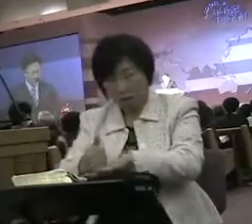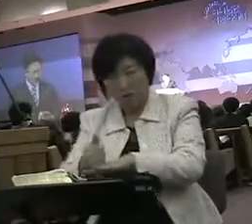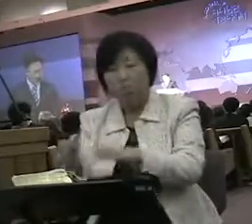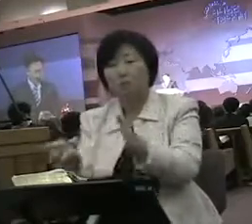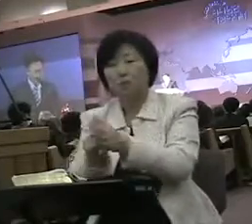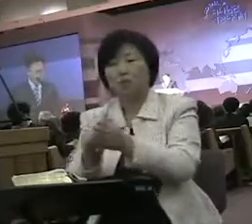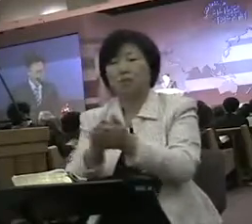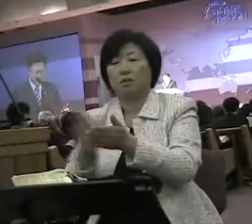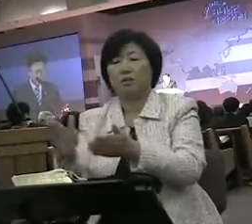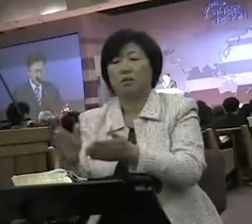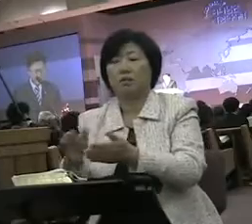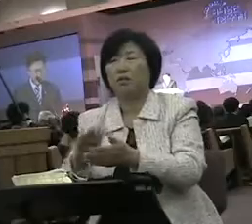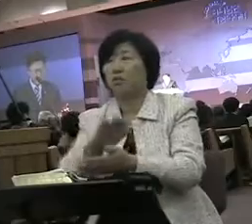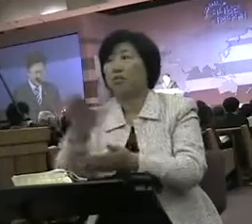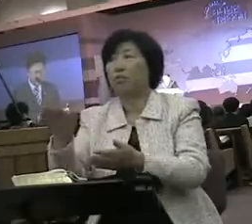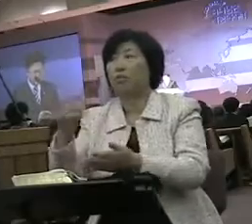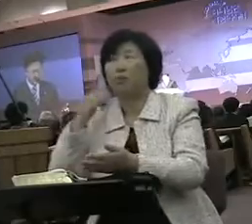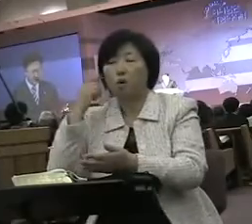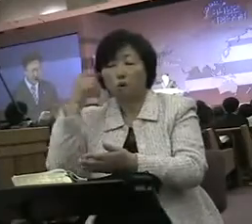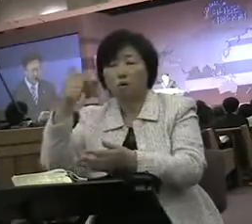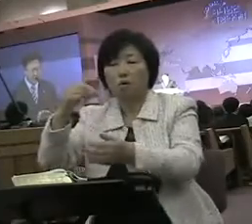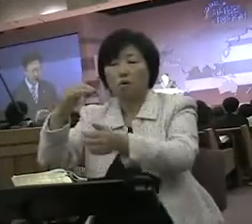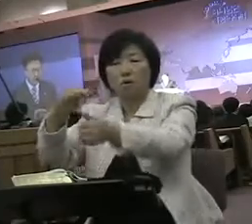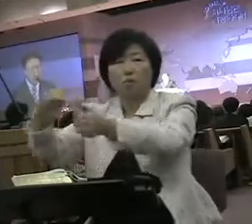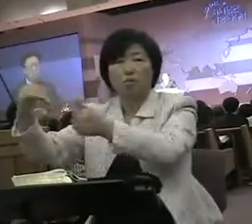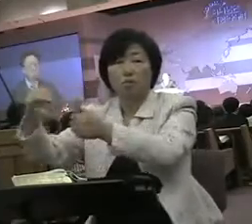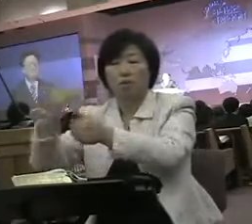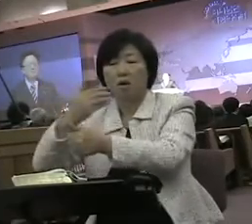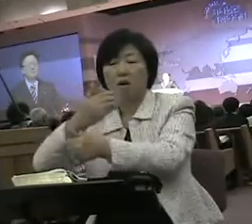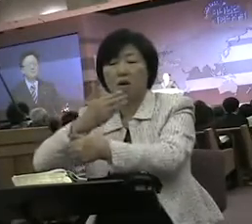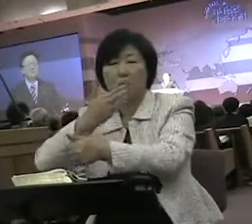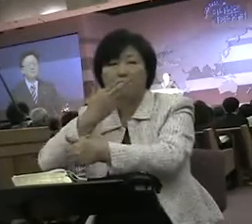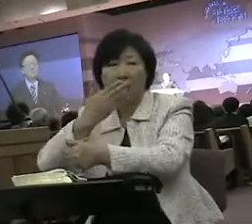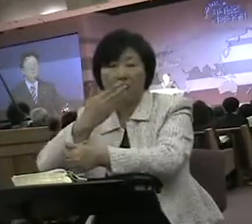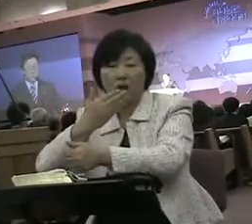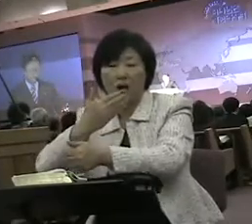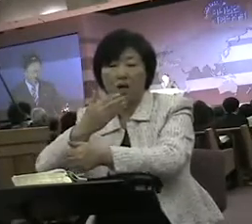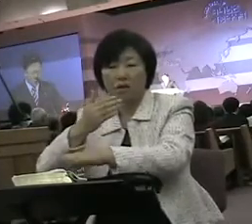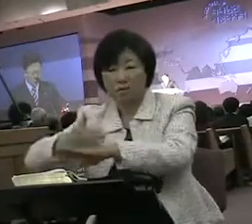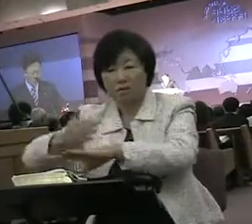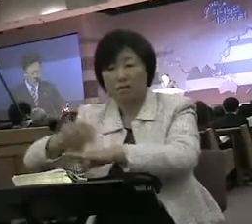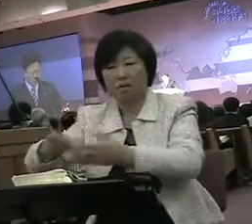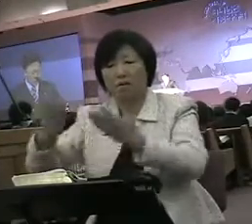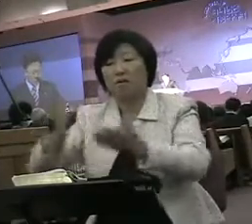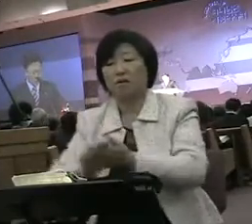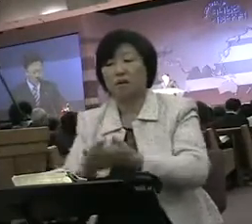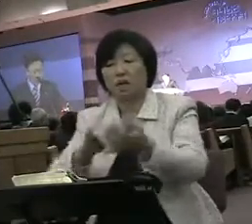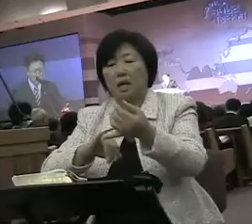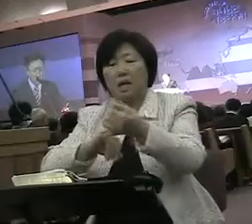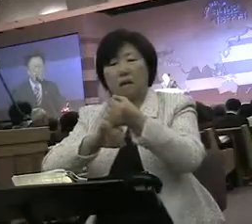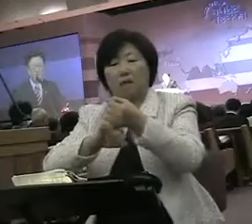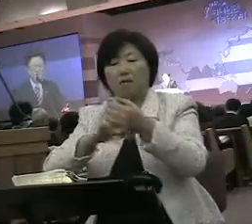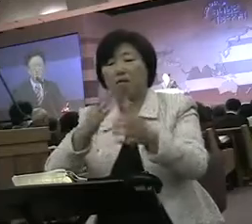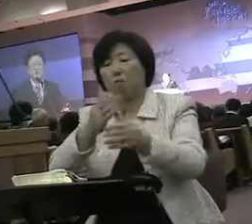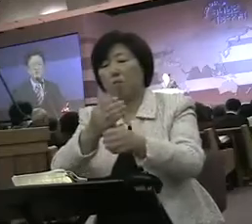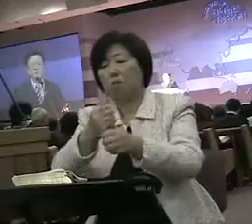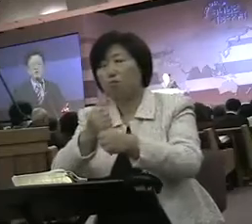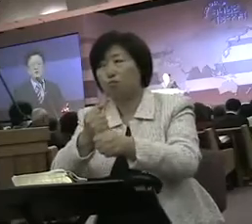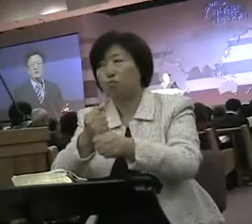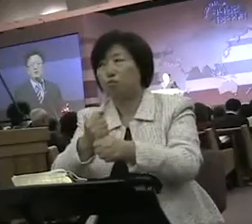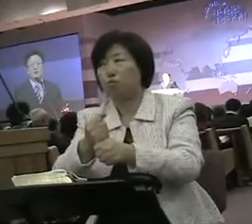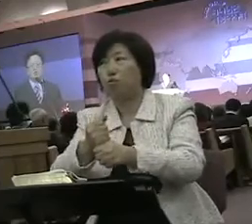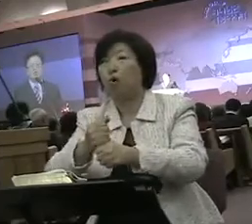여러분, 저희의 부르심을 가능케 해주셔서 감사합니다. 약속을 붙잡고 부르심에 순종하는